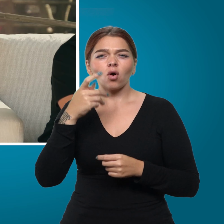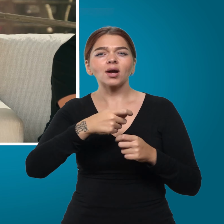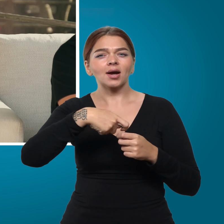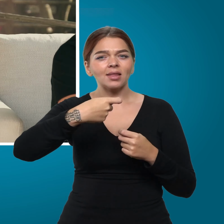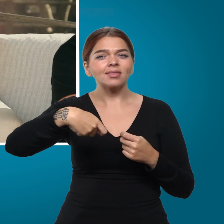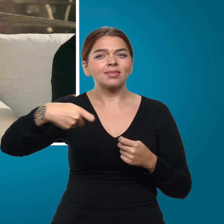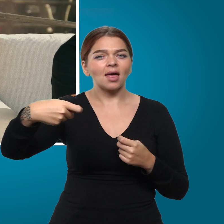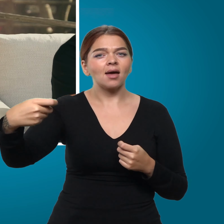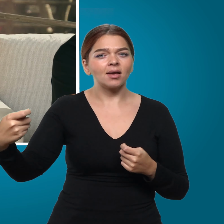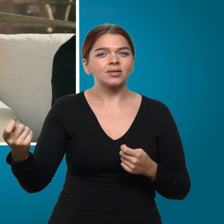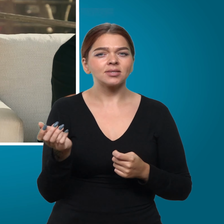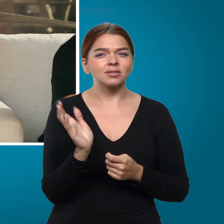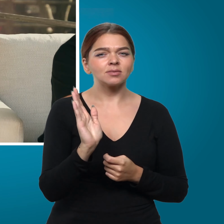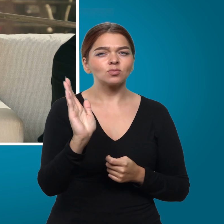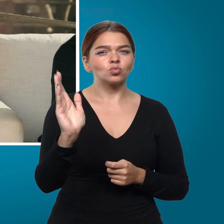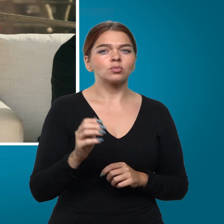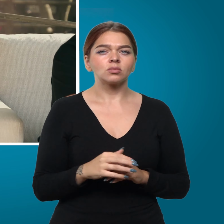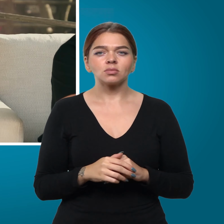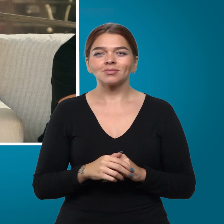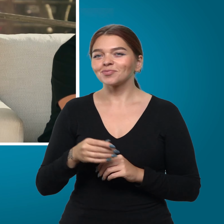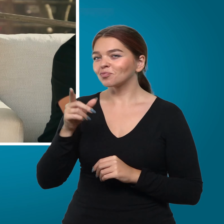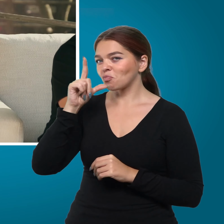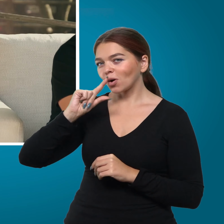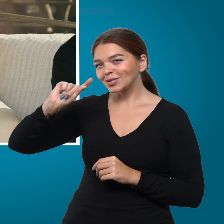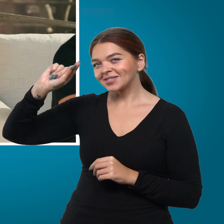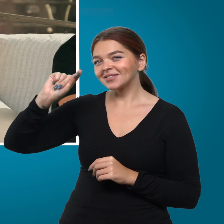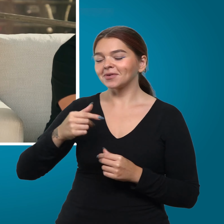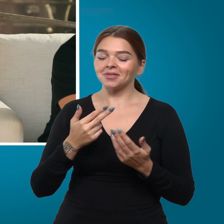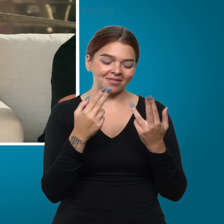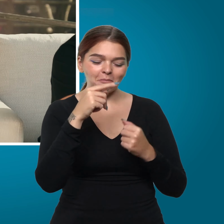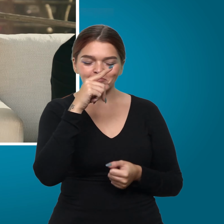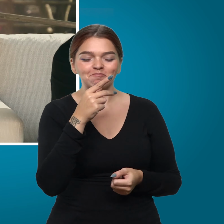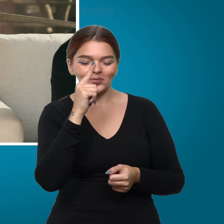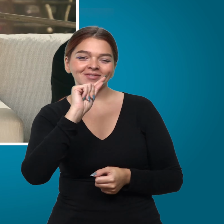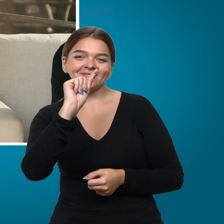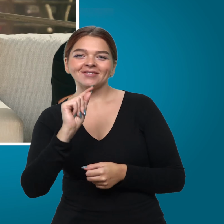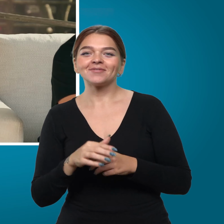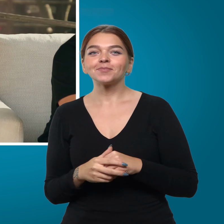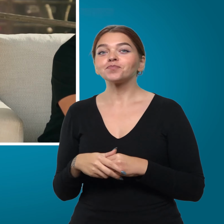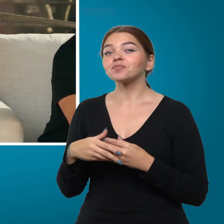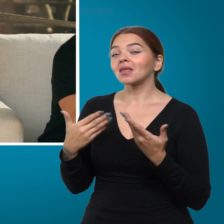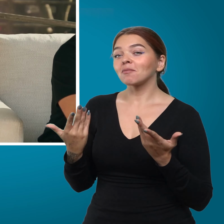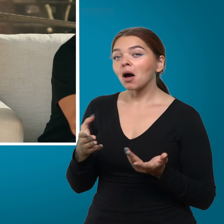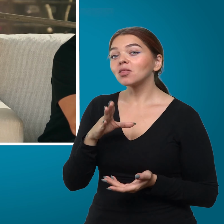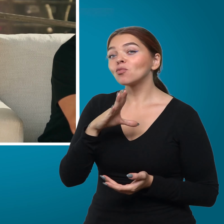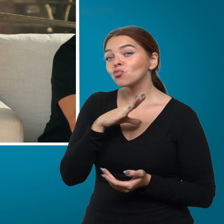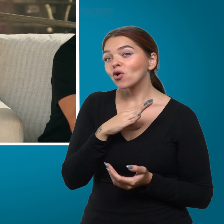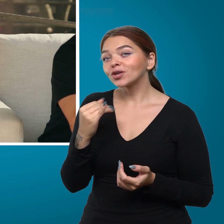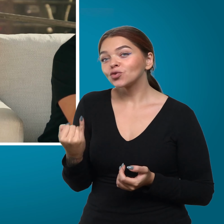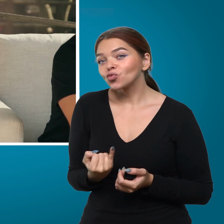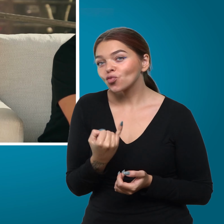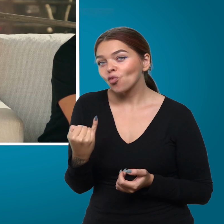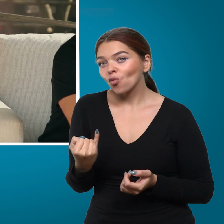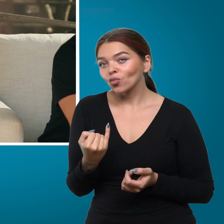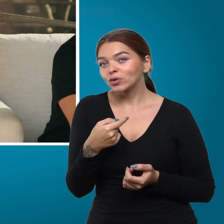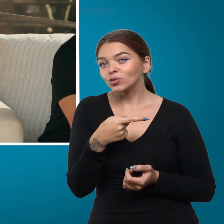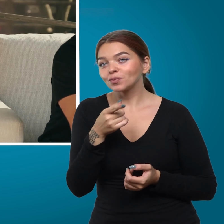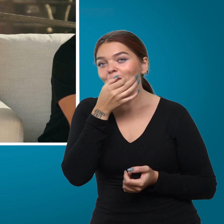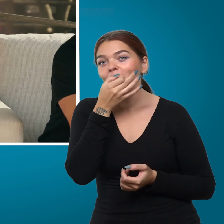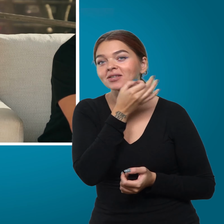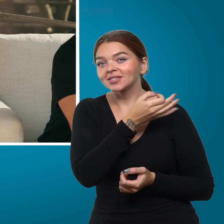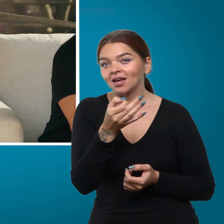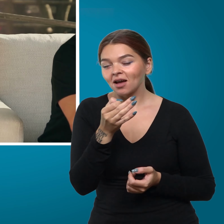laiką knieti, pagalvoti, o kas po to, nes nu, aš niekada negalvoju, kad tai viskas. Nes jeigu galvočiau, kad tai viskas,